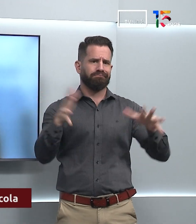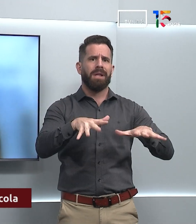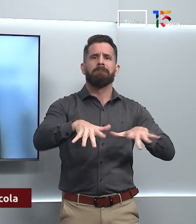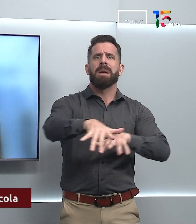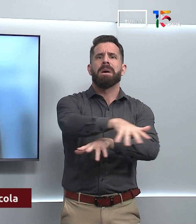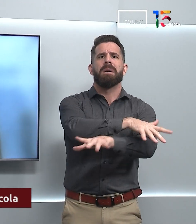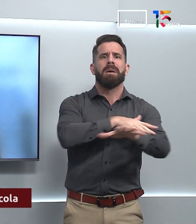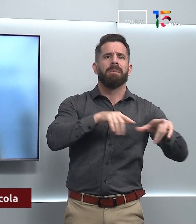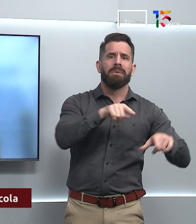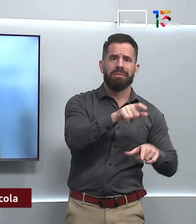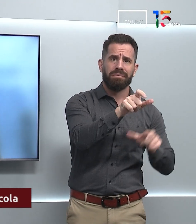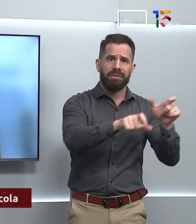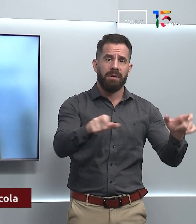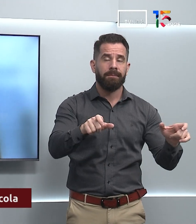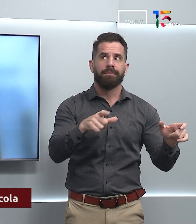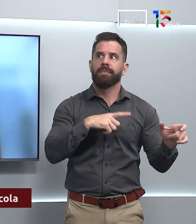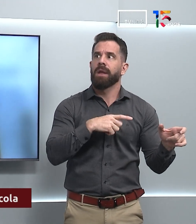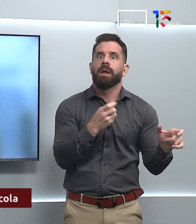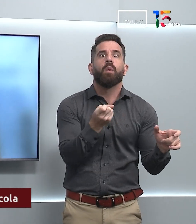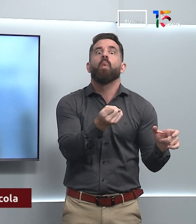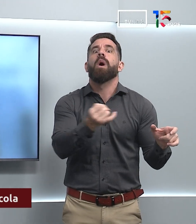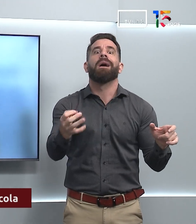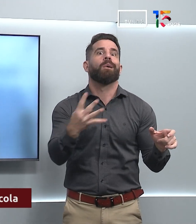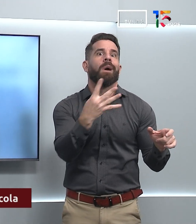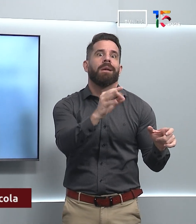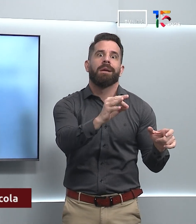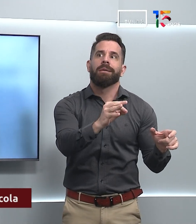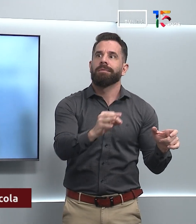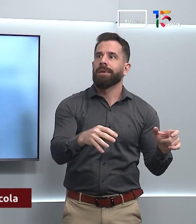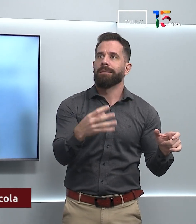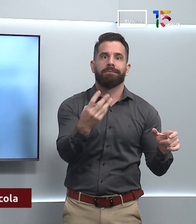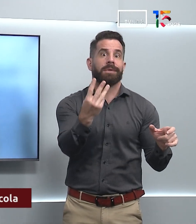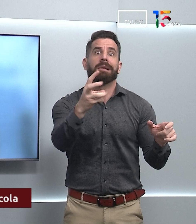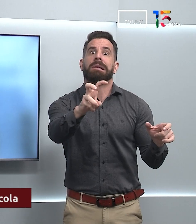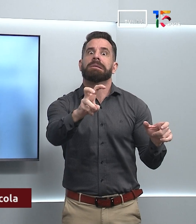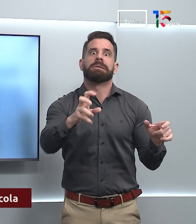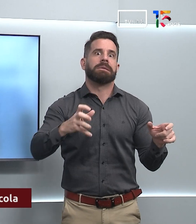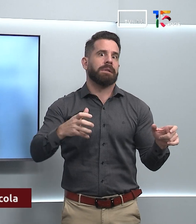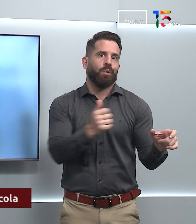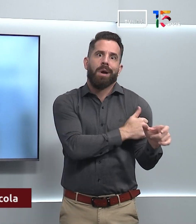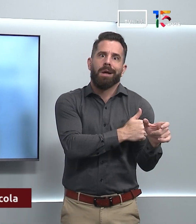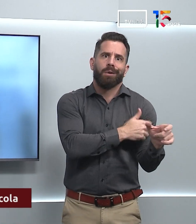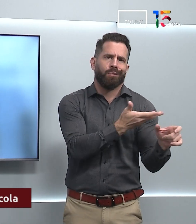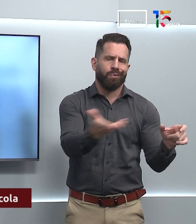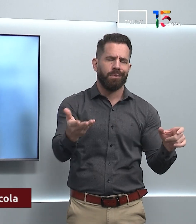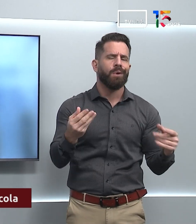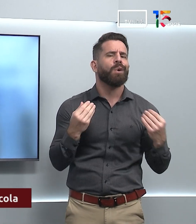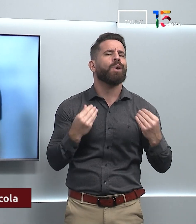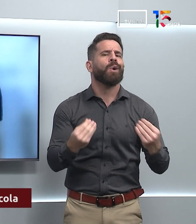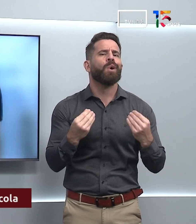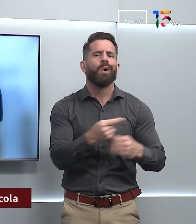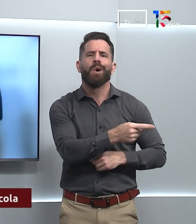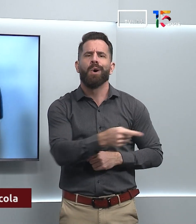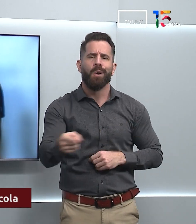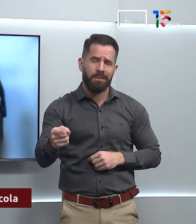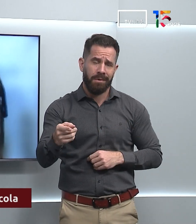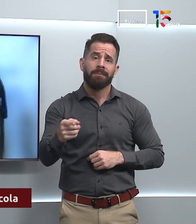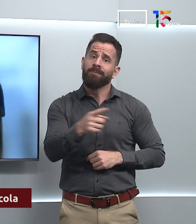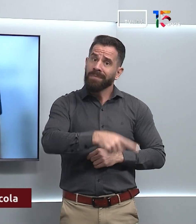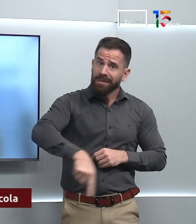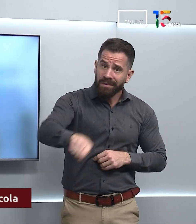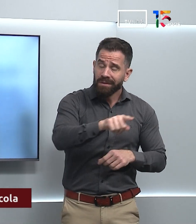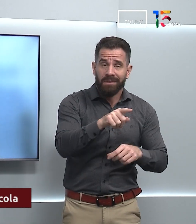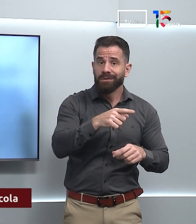de 40 a 35 estudantes dentro da sala de aula, o uso, e essas crianças ainda também não